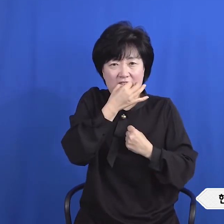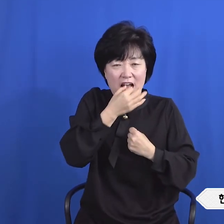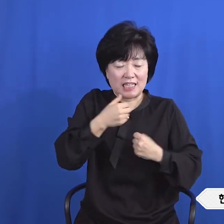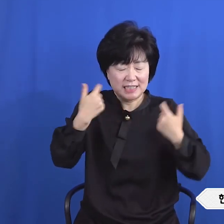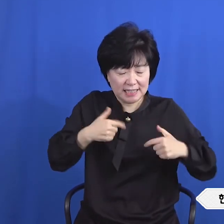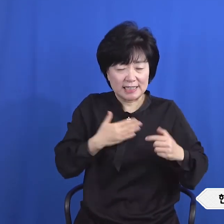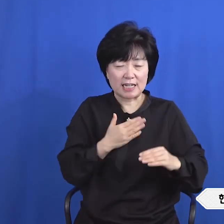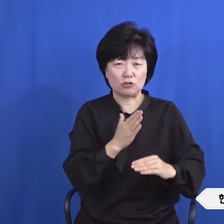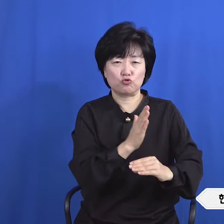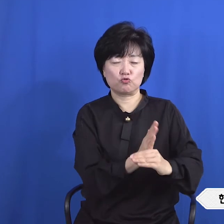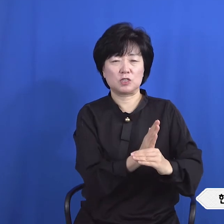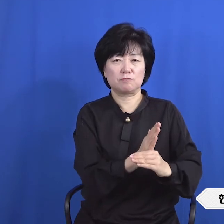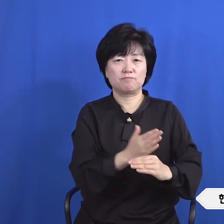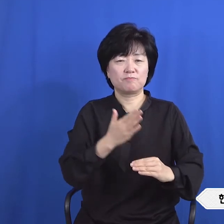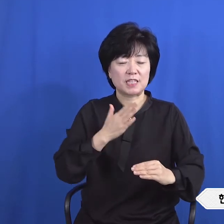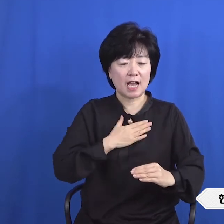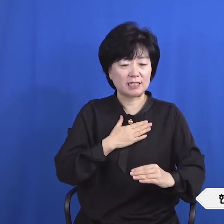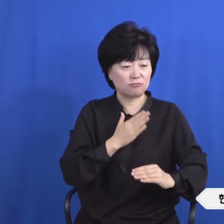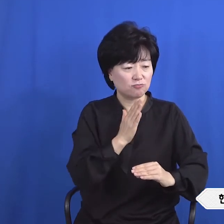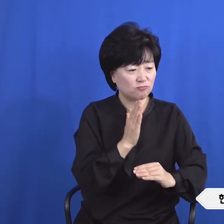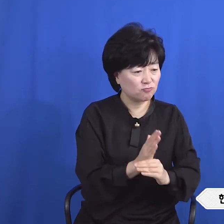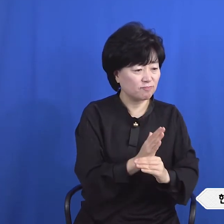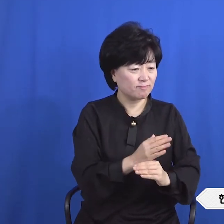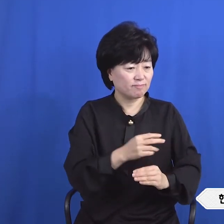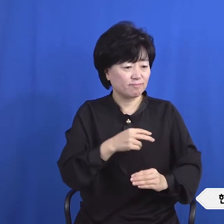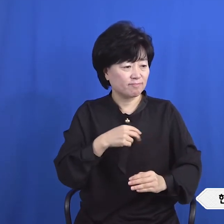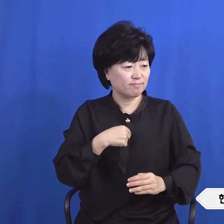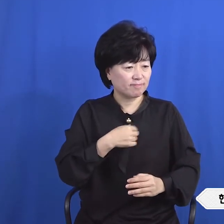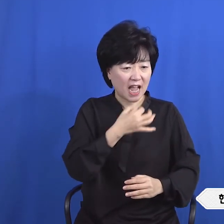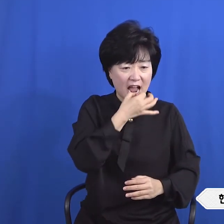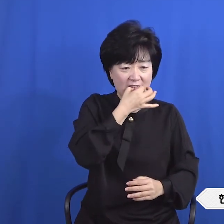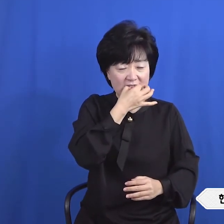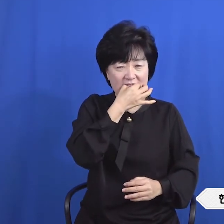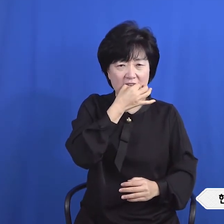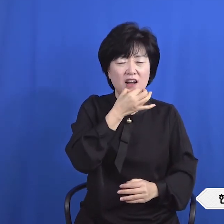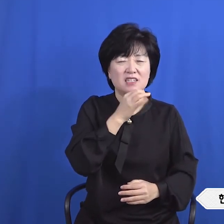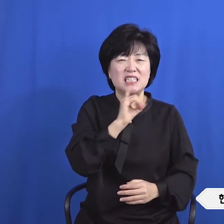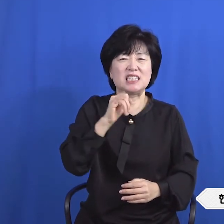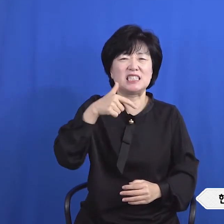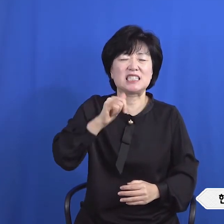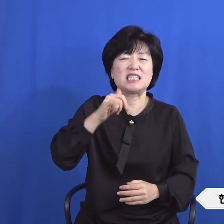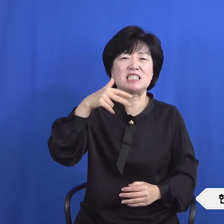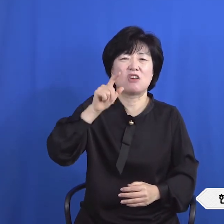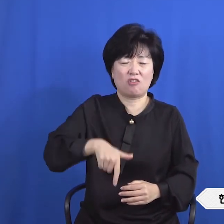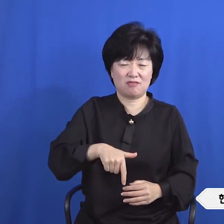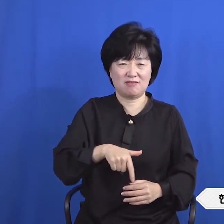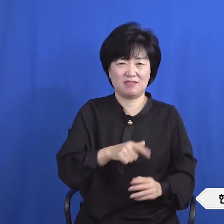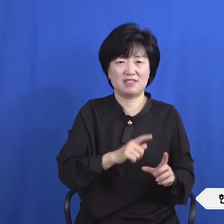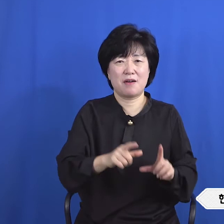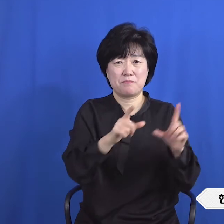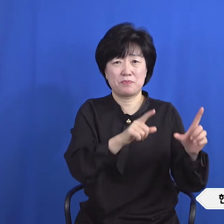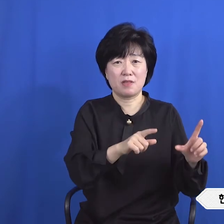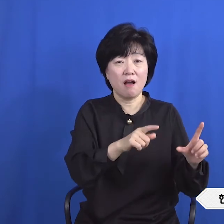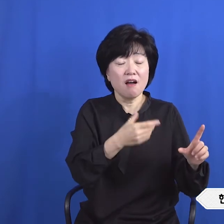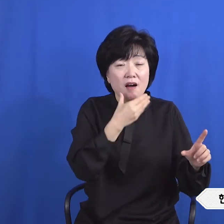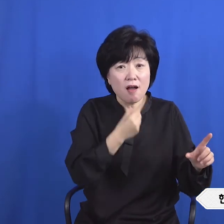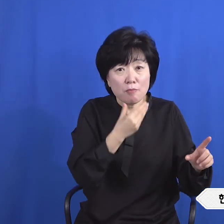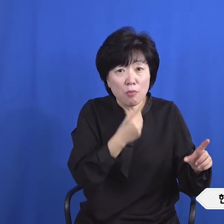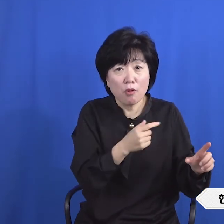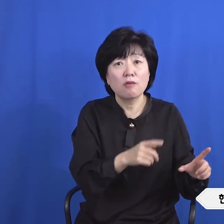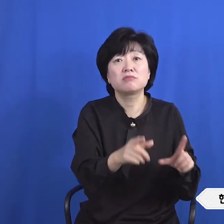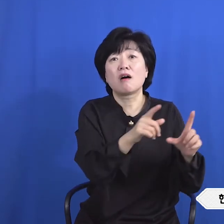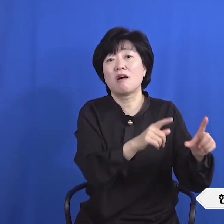자기 중심적으로 자기 본의로 그렇게 이기적인 삶을 삽니다. 그렇게 사는 게 행복인 줄